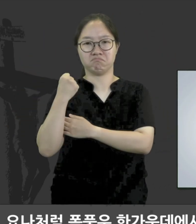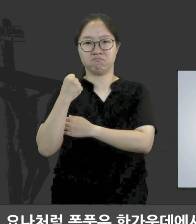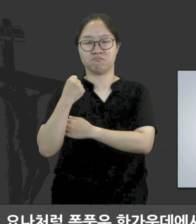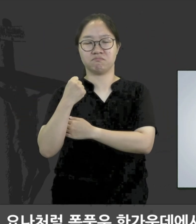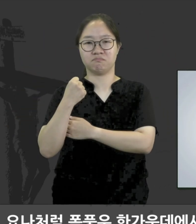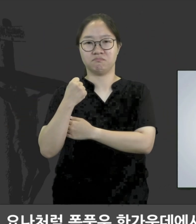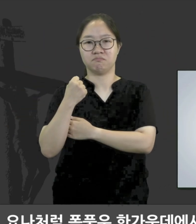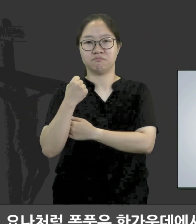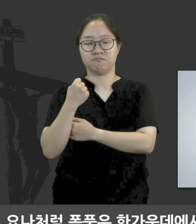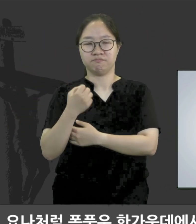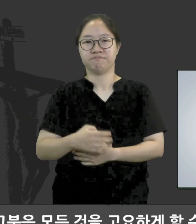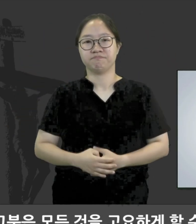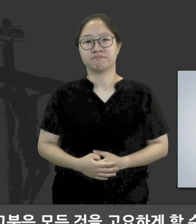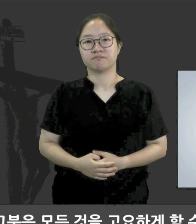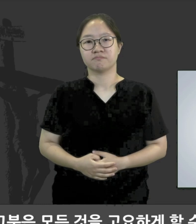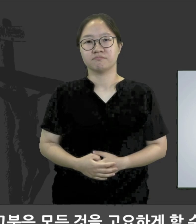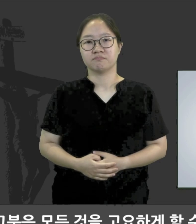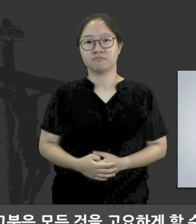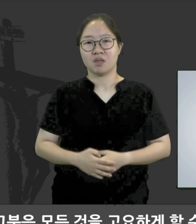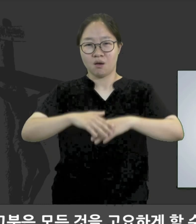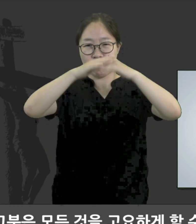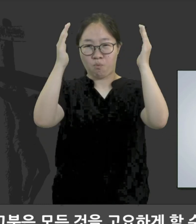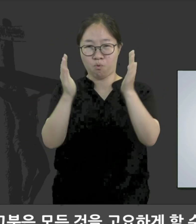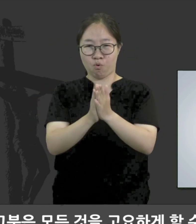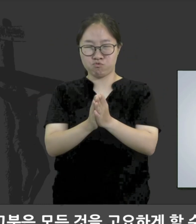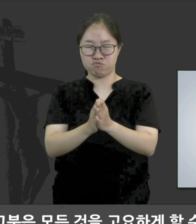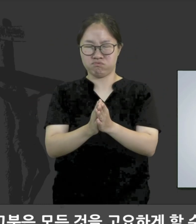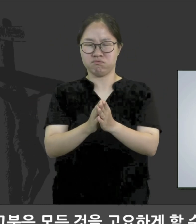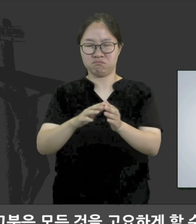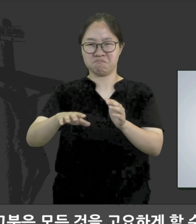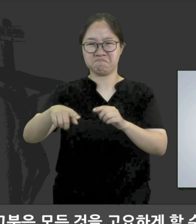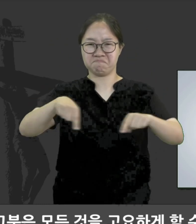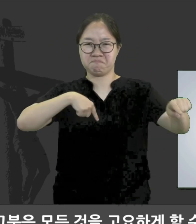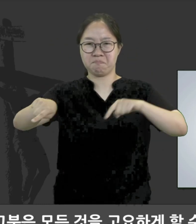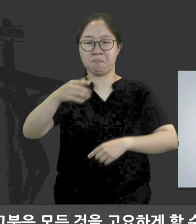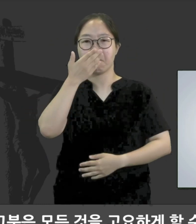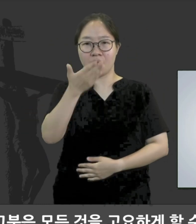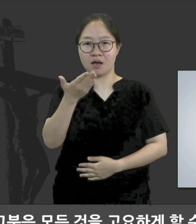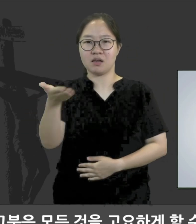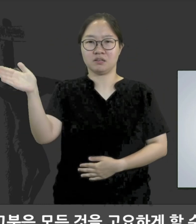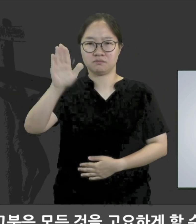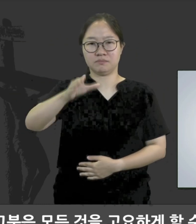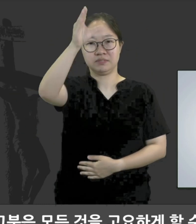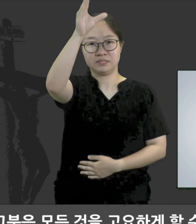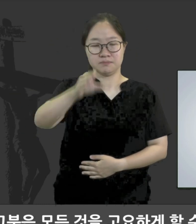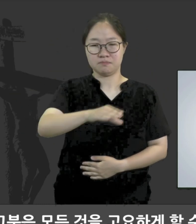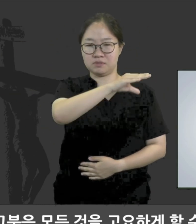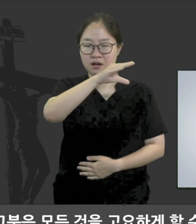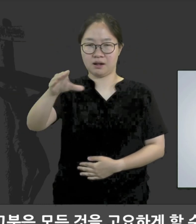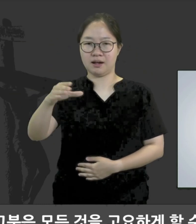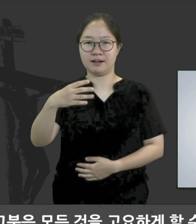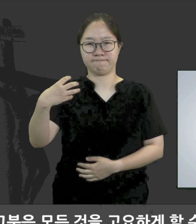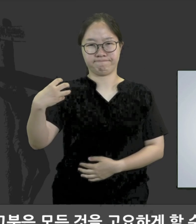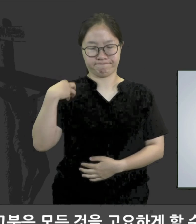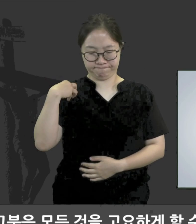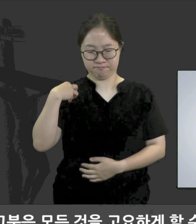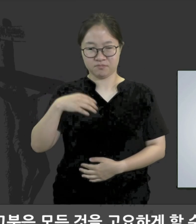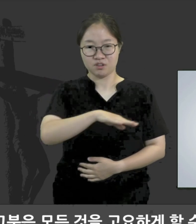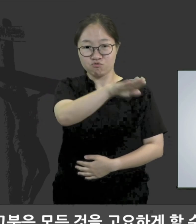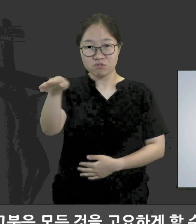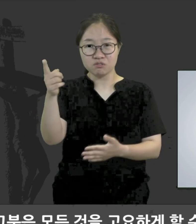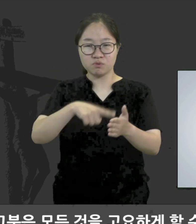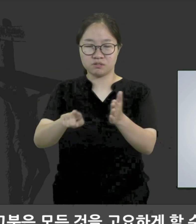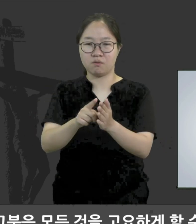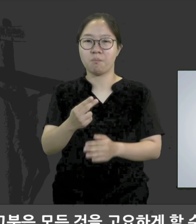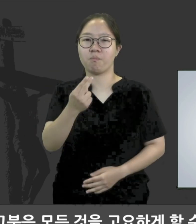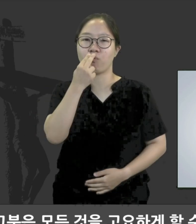있는 분이셨습니다. 그분은 모든 것을 고요하게 할 수 있으셨지만 십자가를 거부하지 않으시고